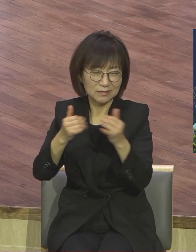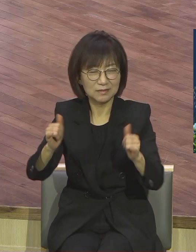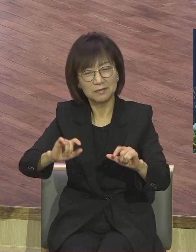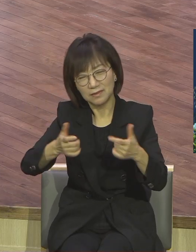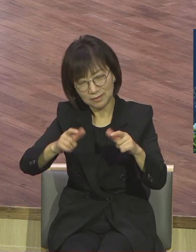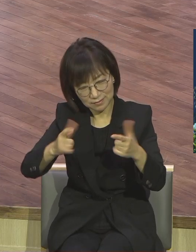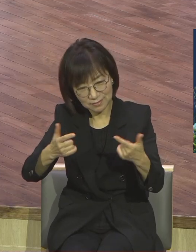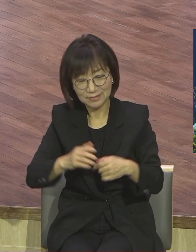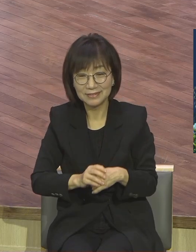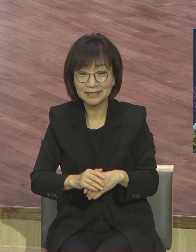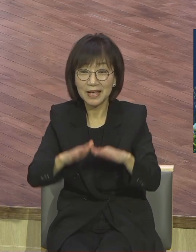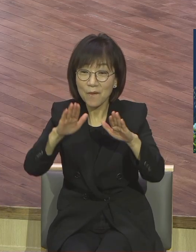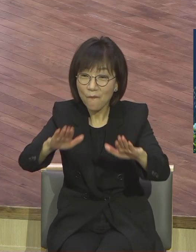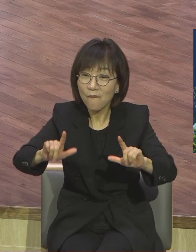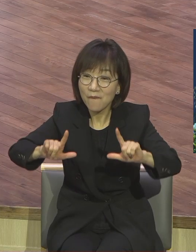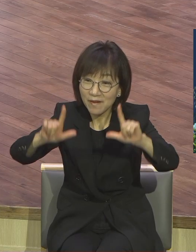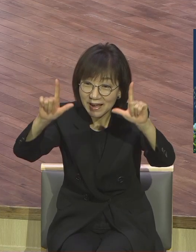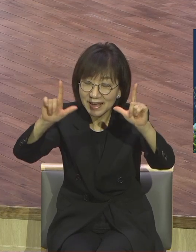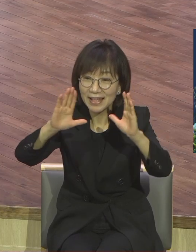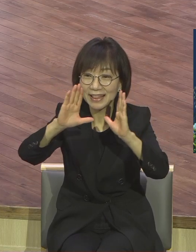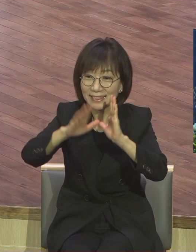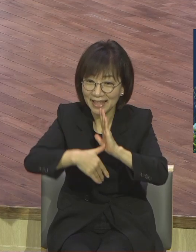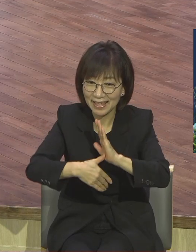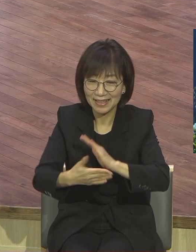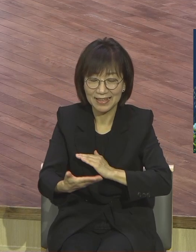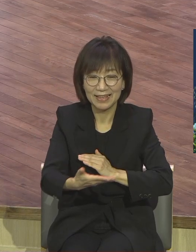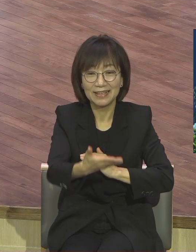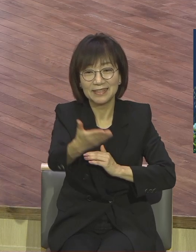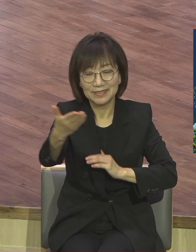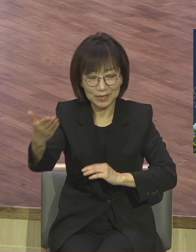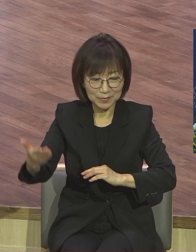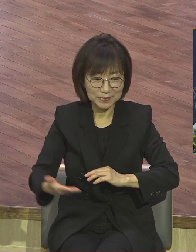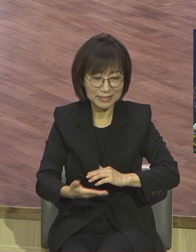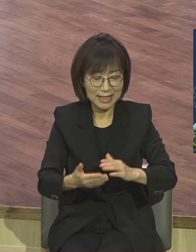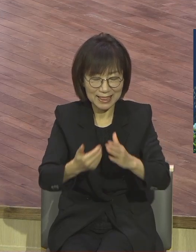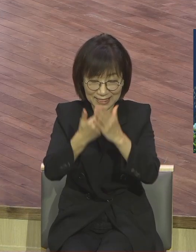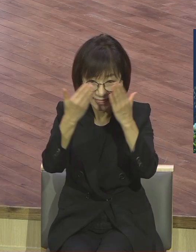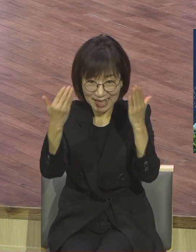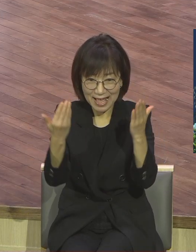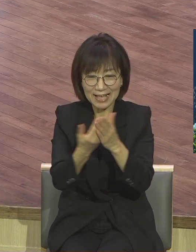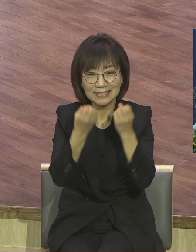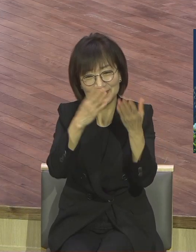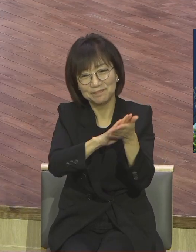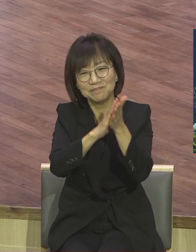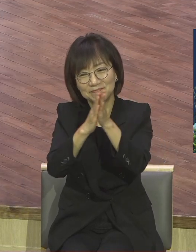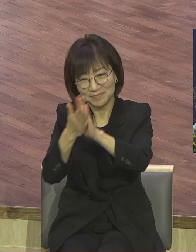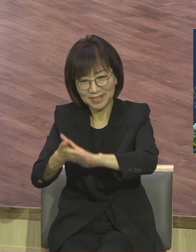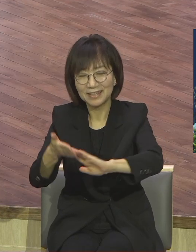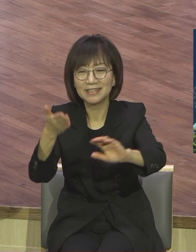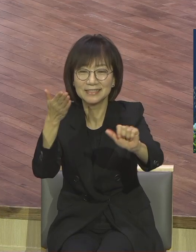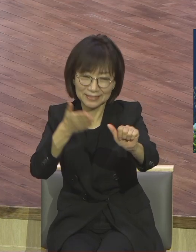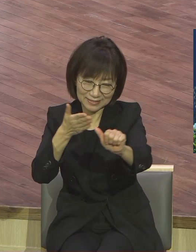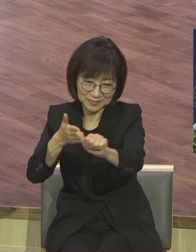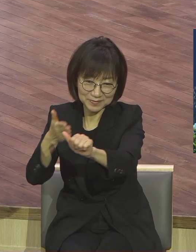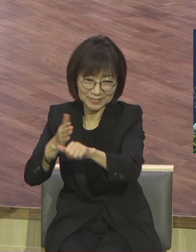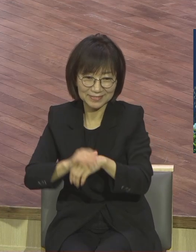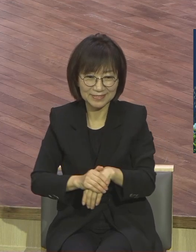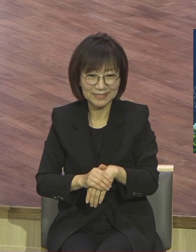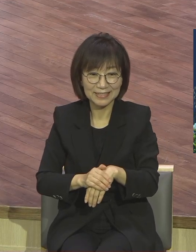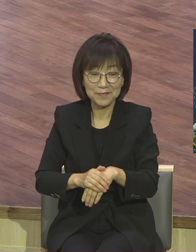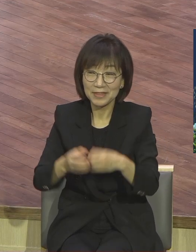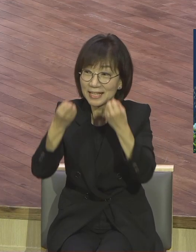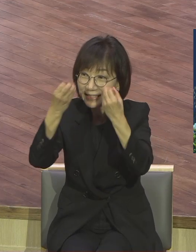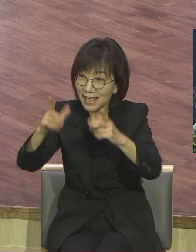2022년 새해는 정말 여러분 달라야 될 줄로 믿습니다. 달라야 돼요. 새해를 주셨는데